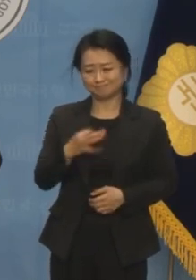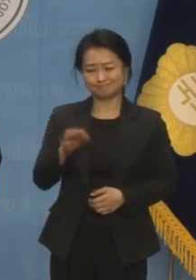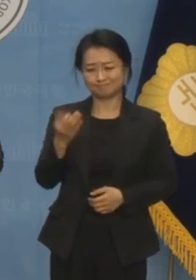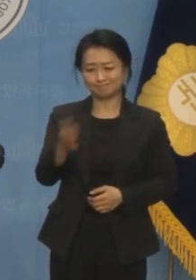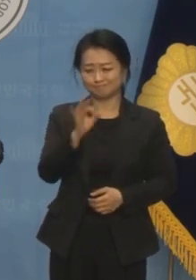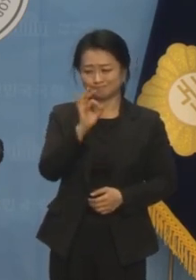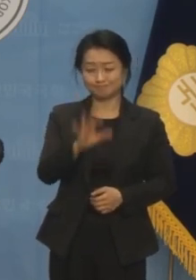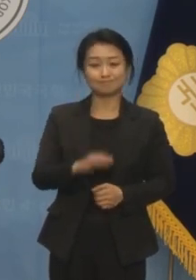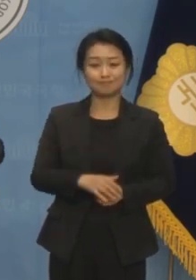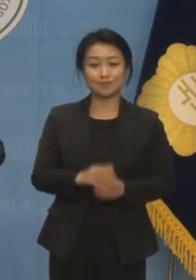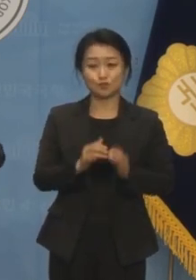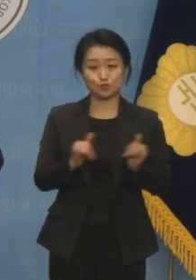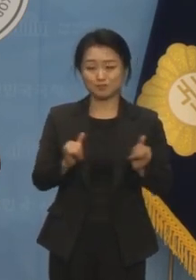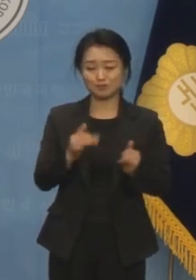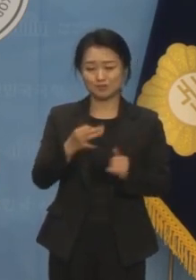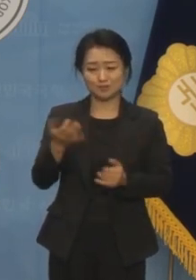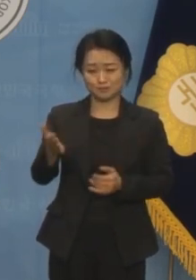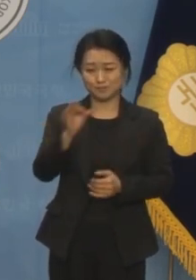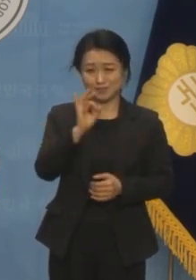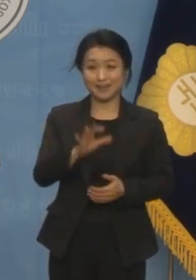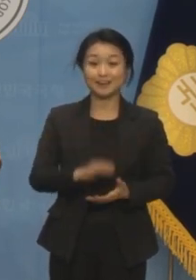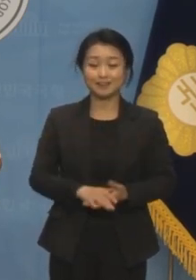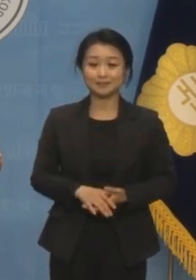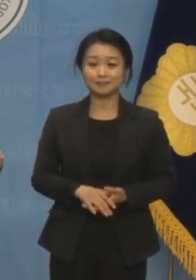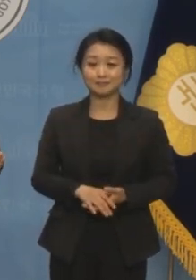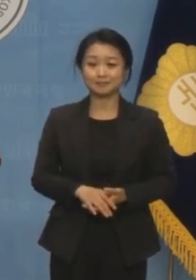없고 대다수 국민도 여기에 수긍하지 않을 거라고 생각합니다.